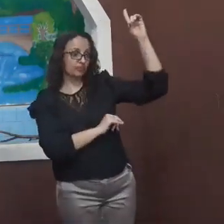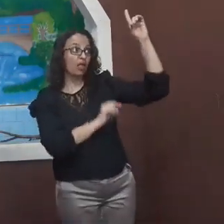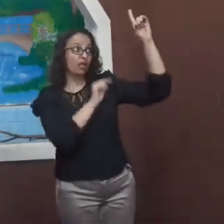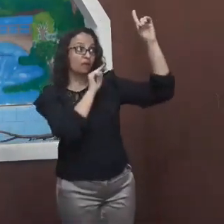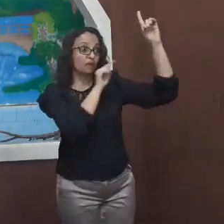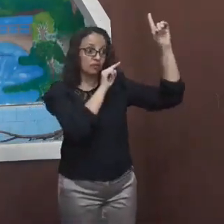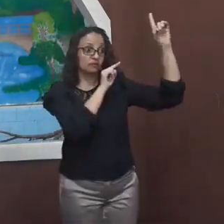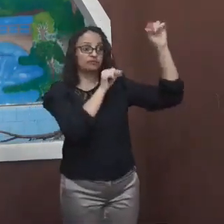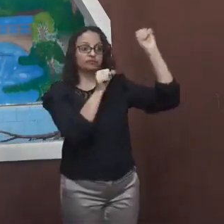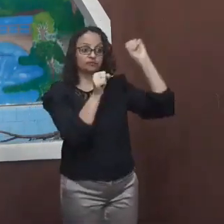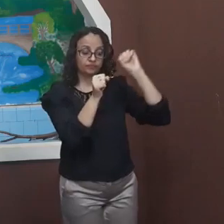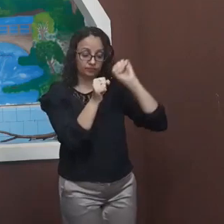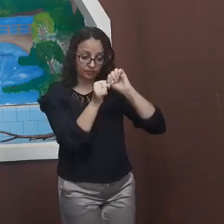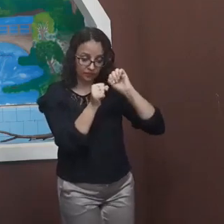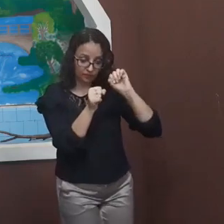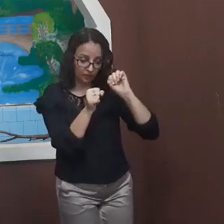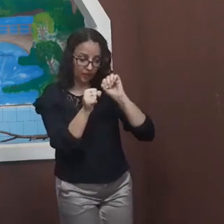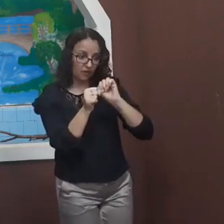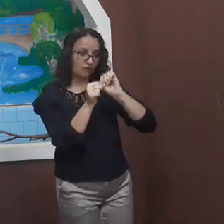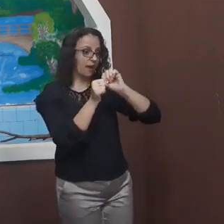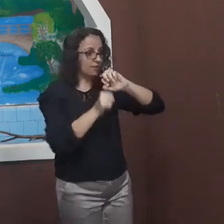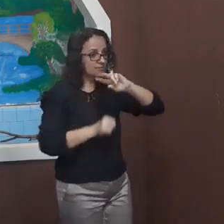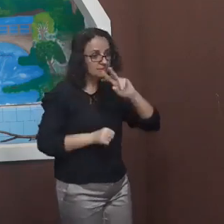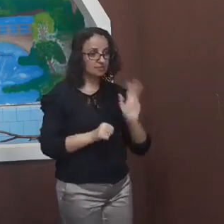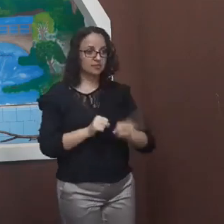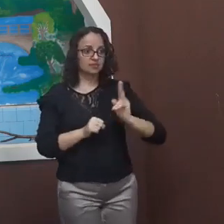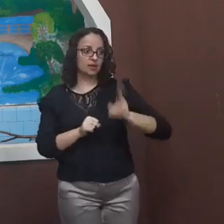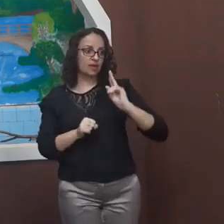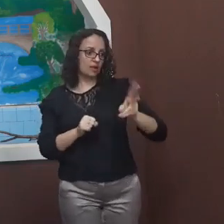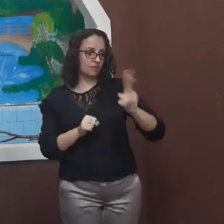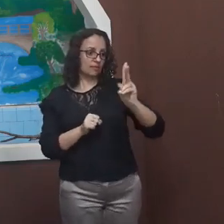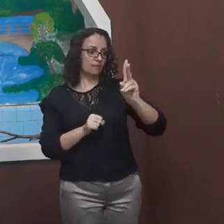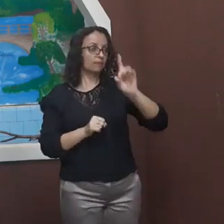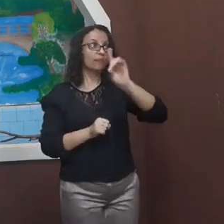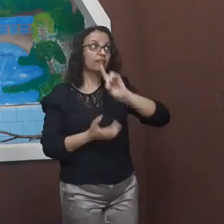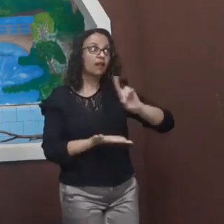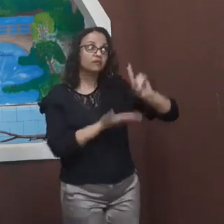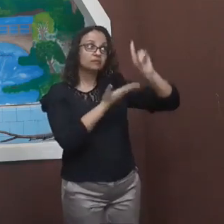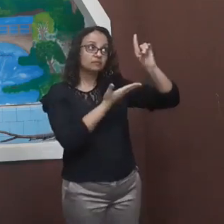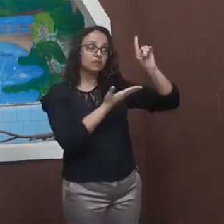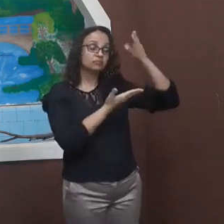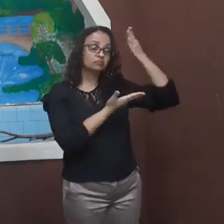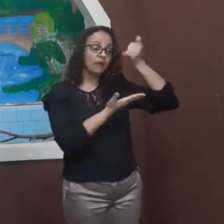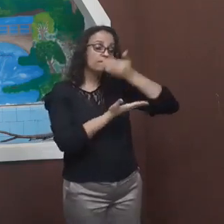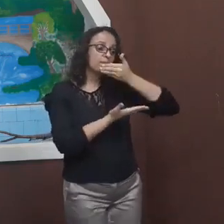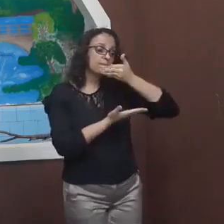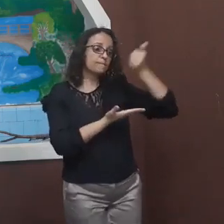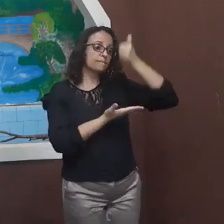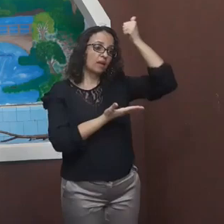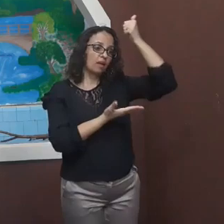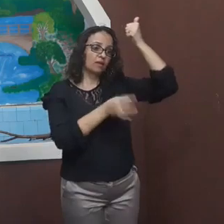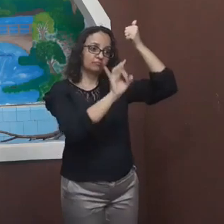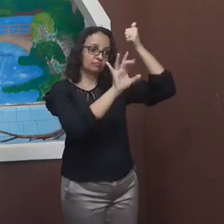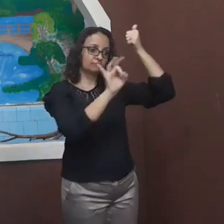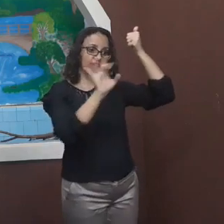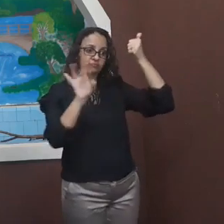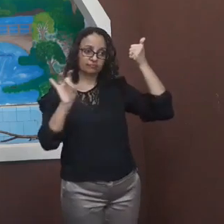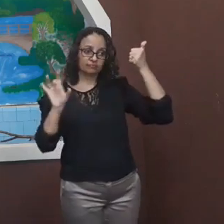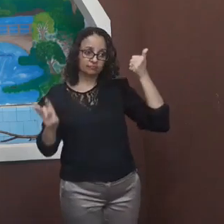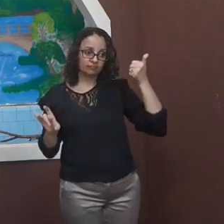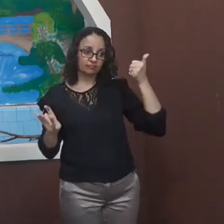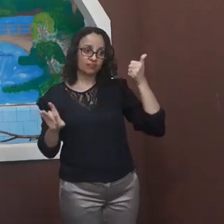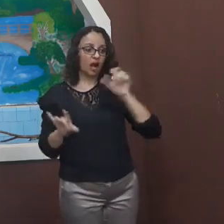age em todas as coisas elas são para o bem daqueles que o amam, dos que